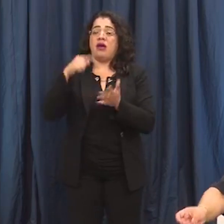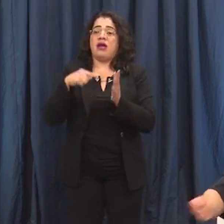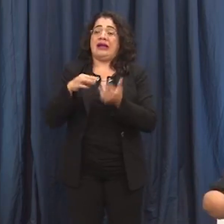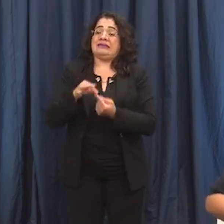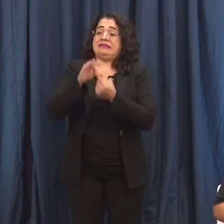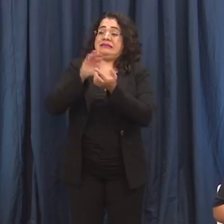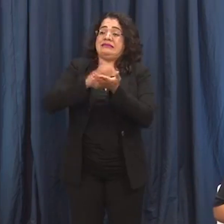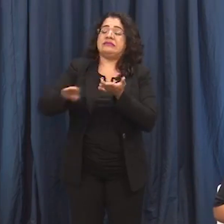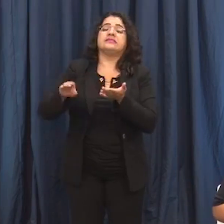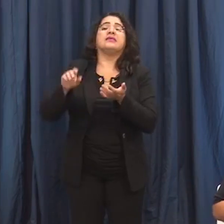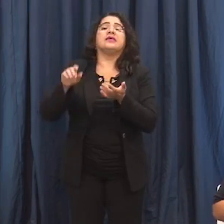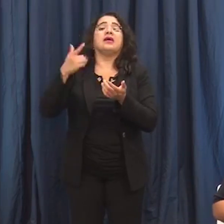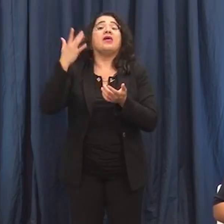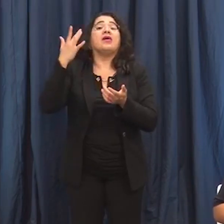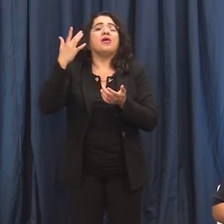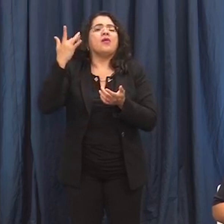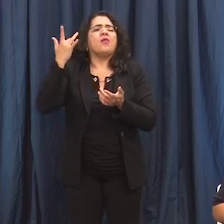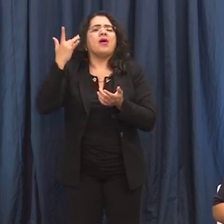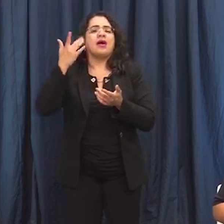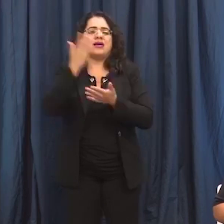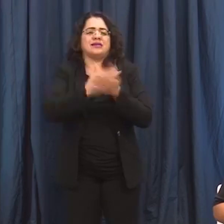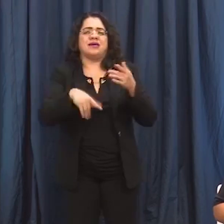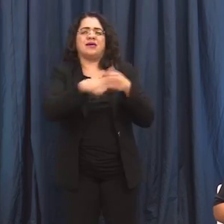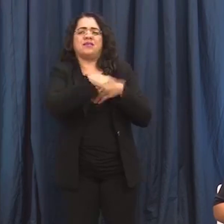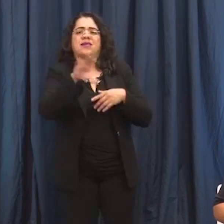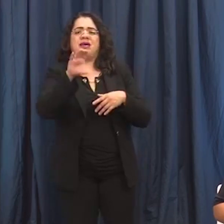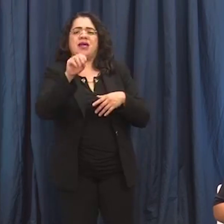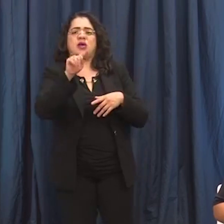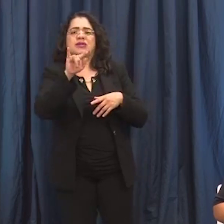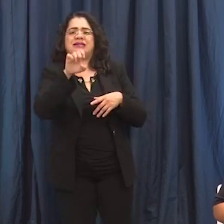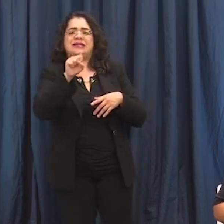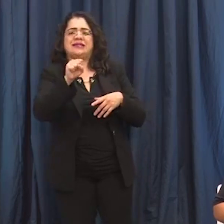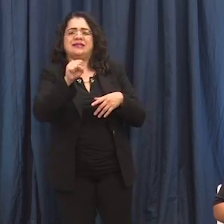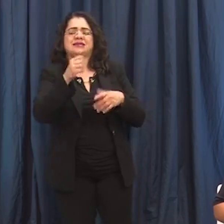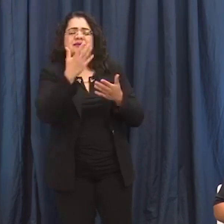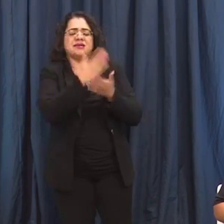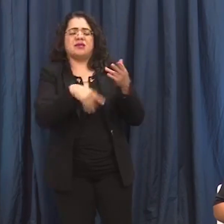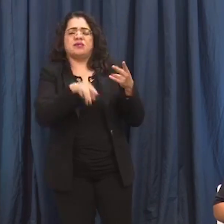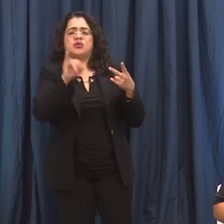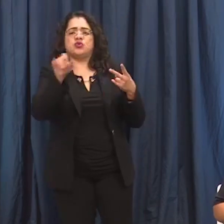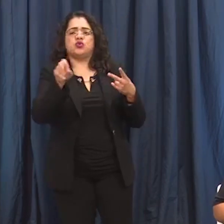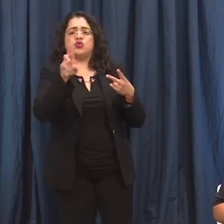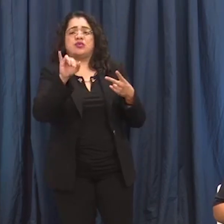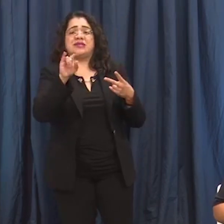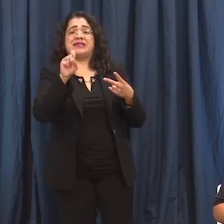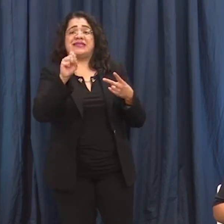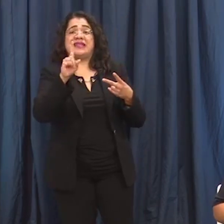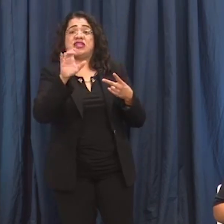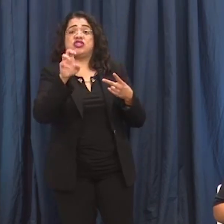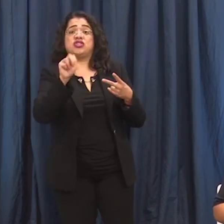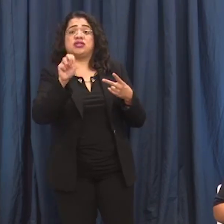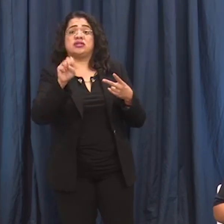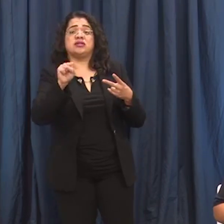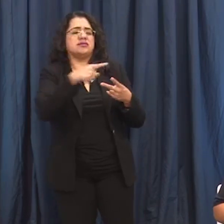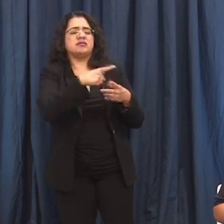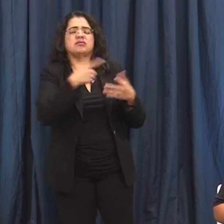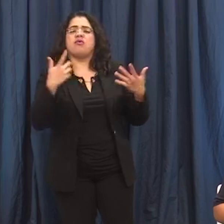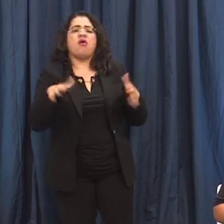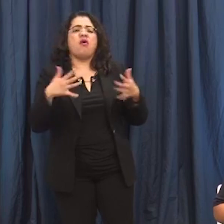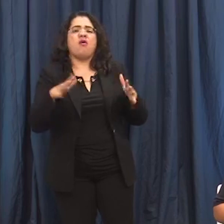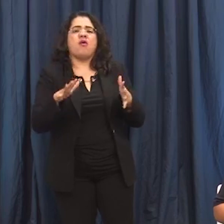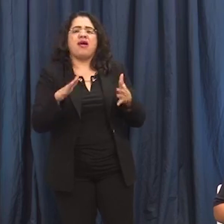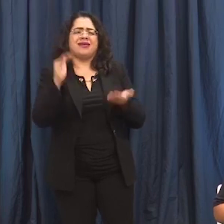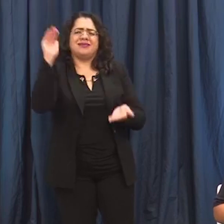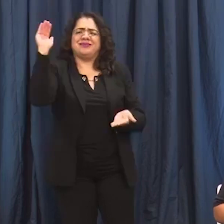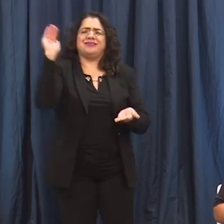varianza permite que los condados y las jurisdicciones adopten aspectos de la etapa 2 a un ritmo y en un orden determinado